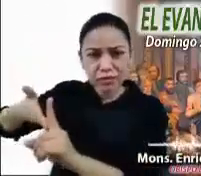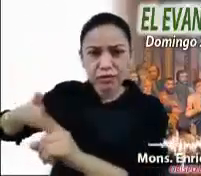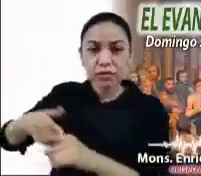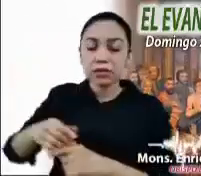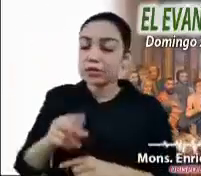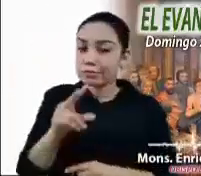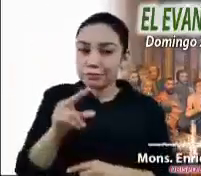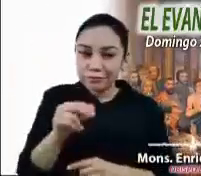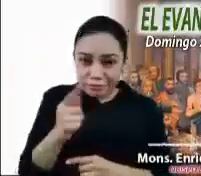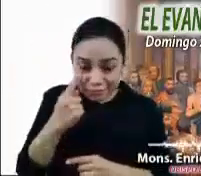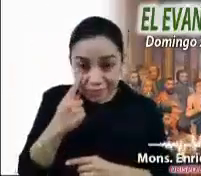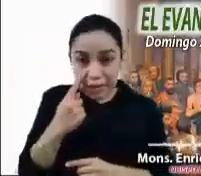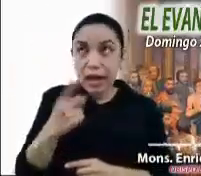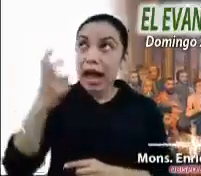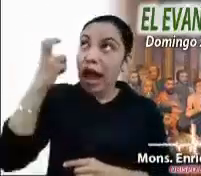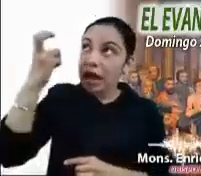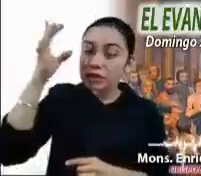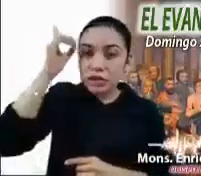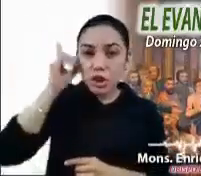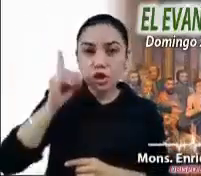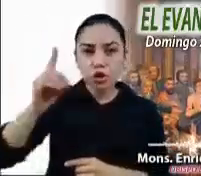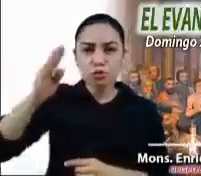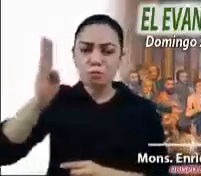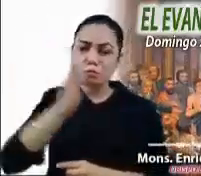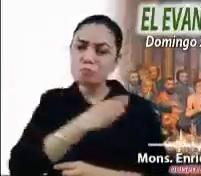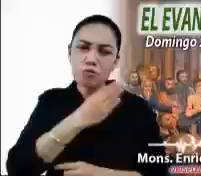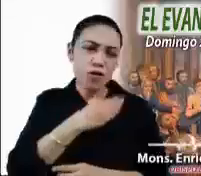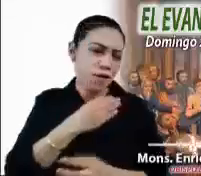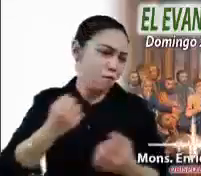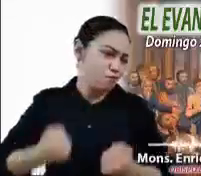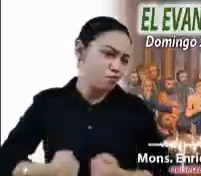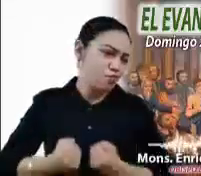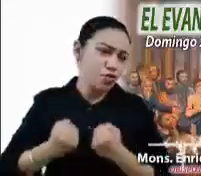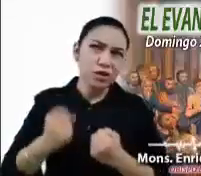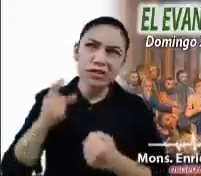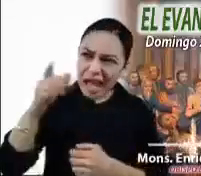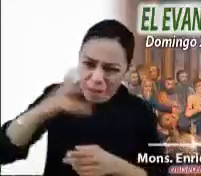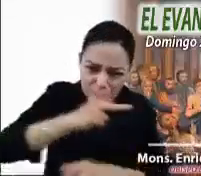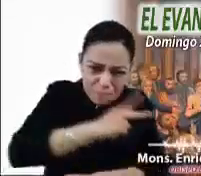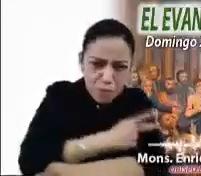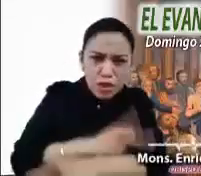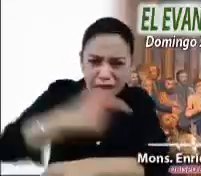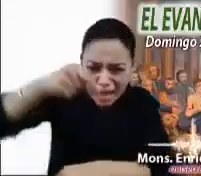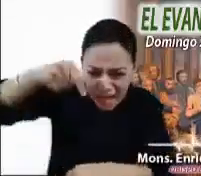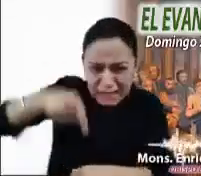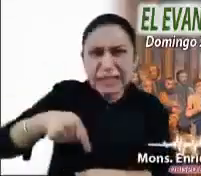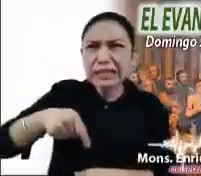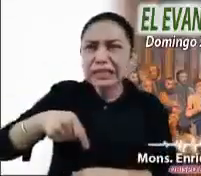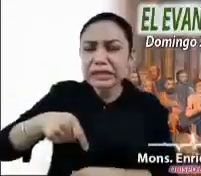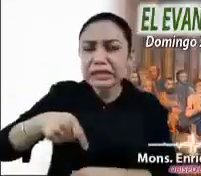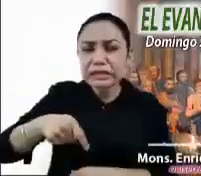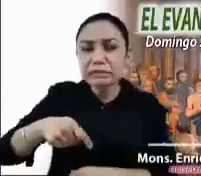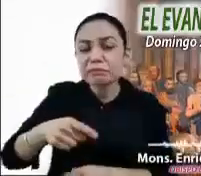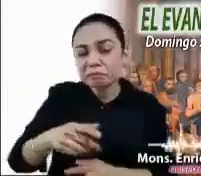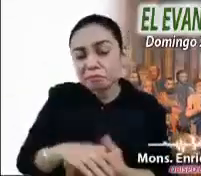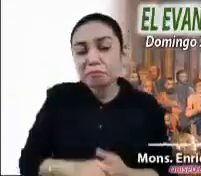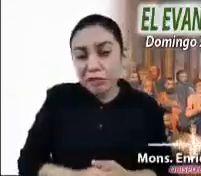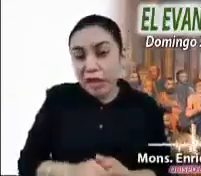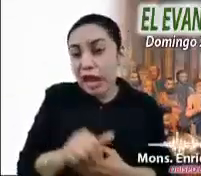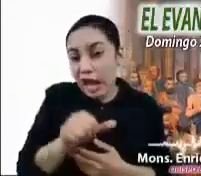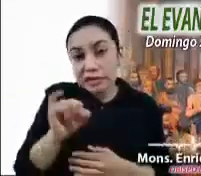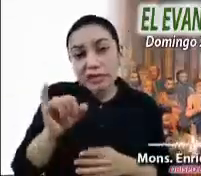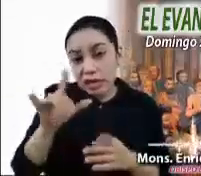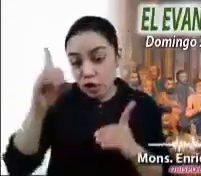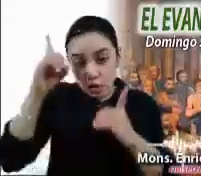Dios bueno y poderoso, ¿tiene poder en el mundo o no? Esta pregunta es hoy tan actual como lo era en aquel